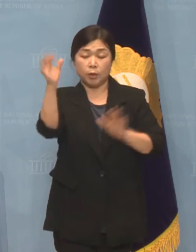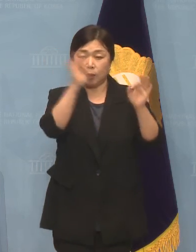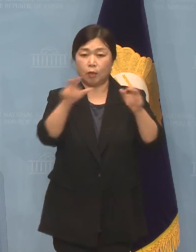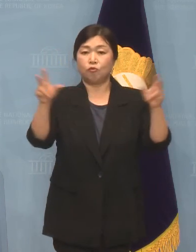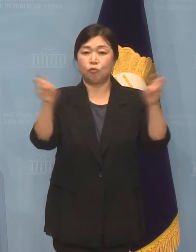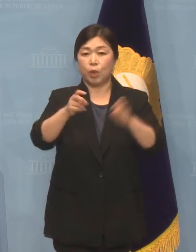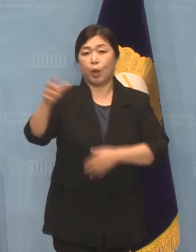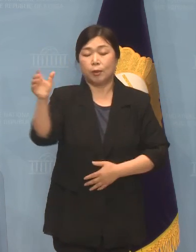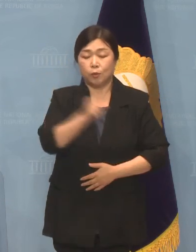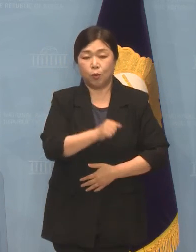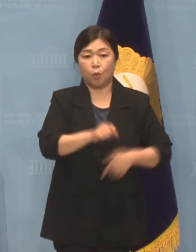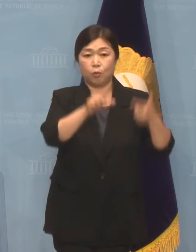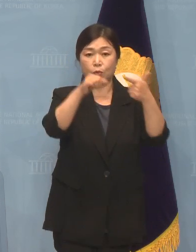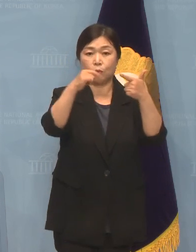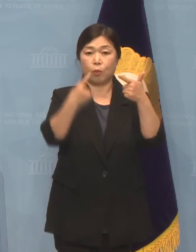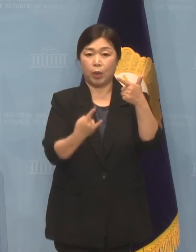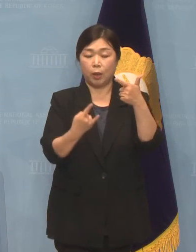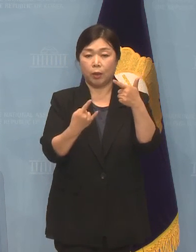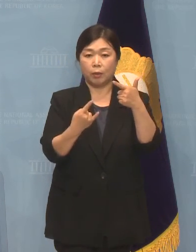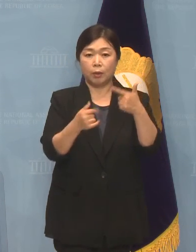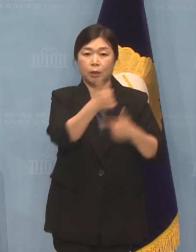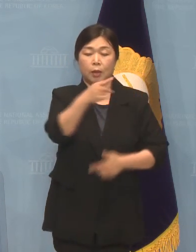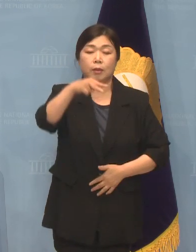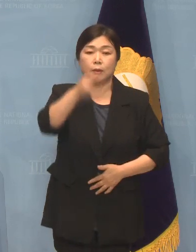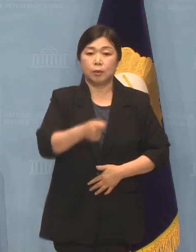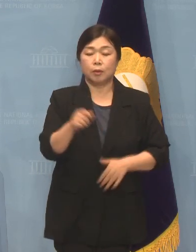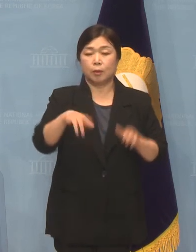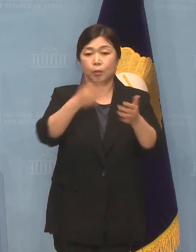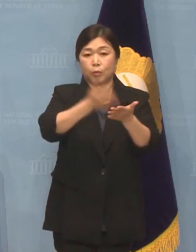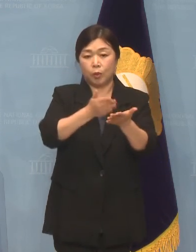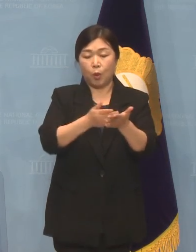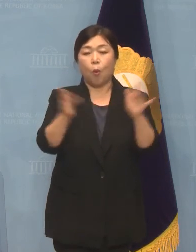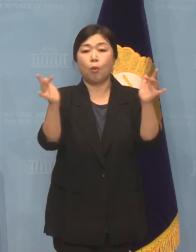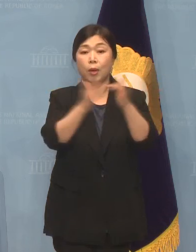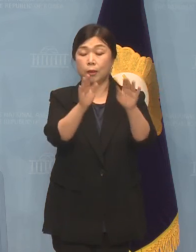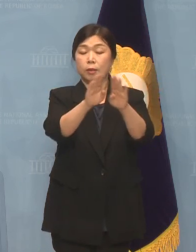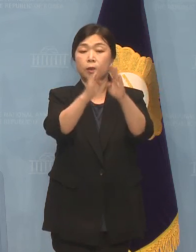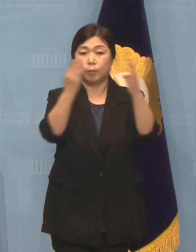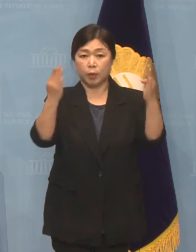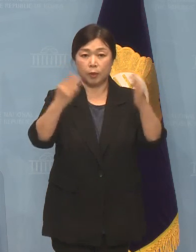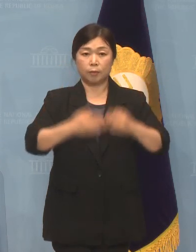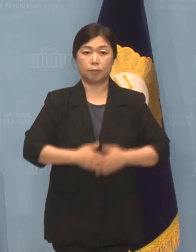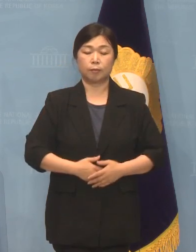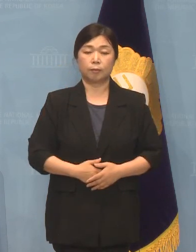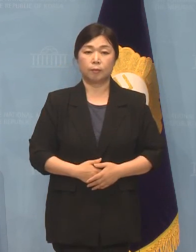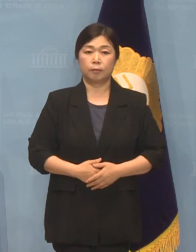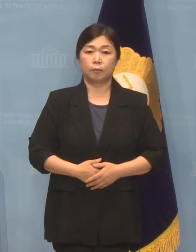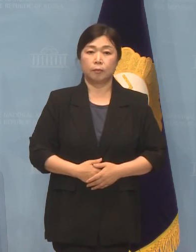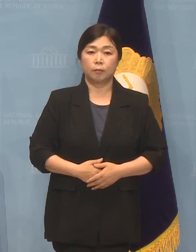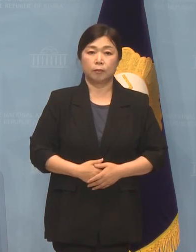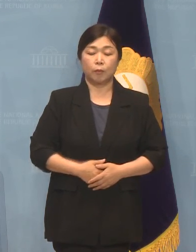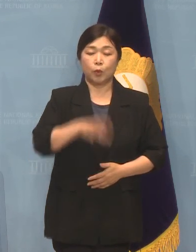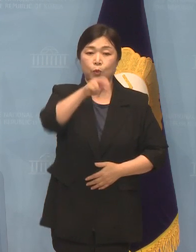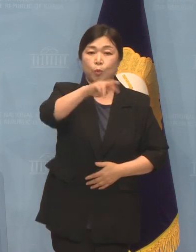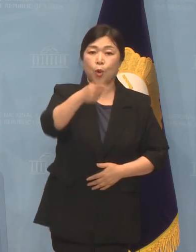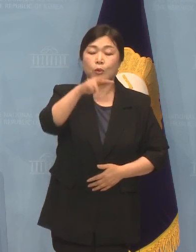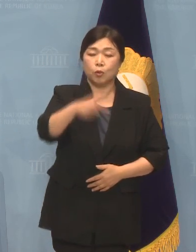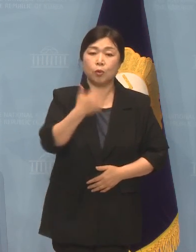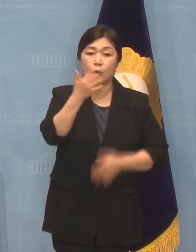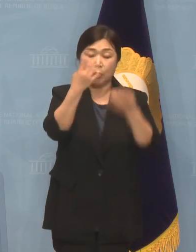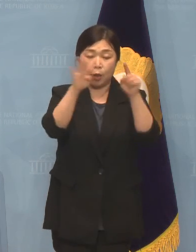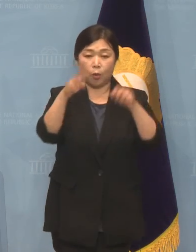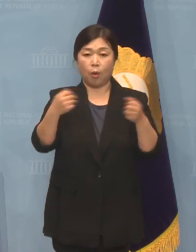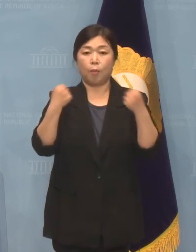주제로 제6회 날스 시선과 논단을 온라인으로 개최합니다. 유명순